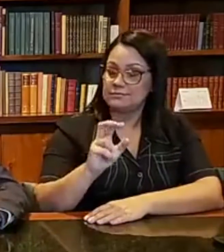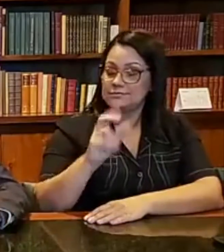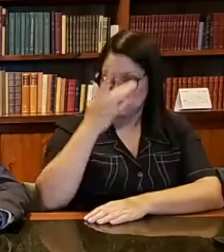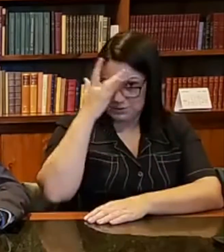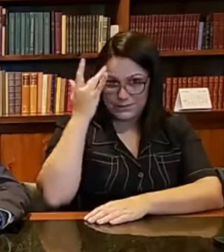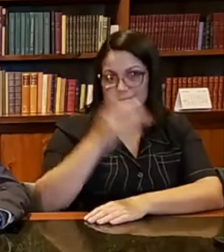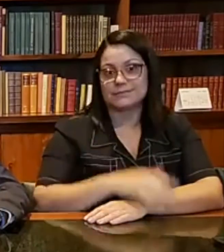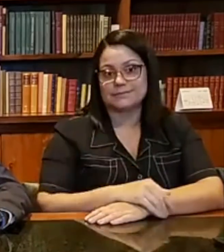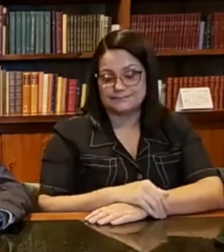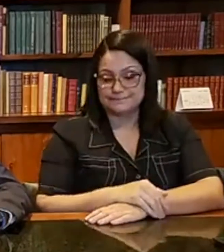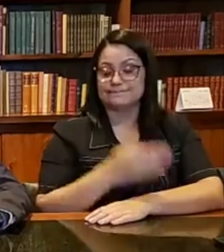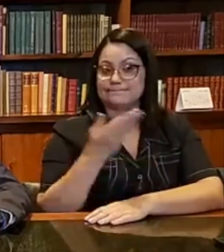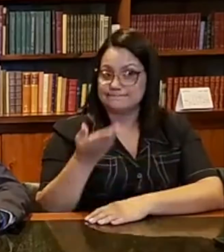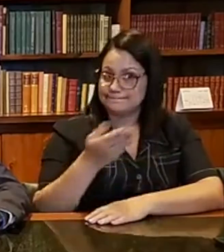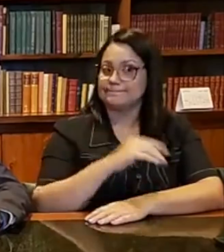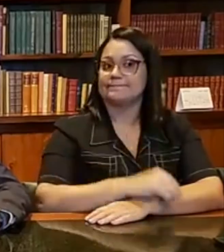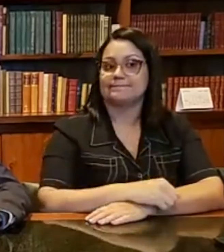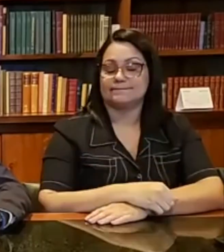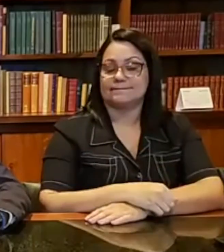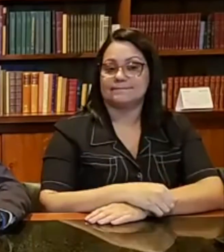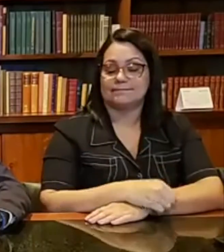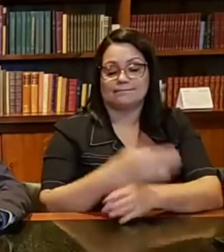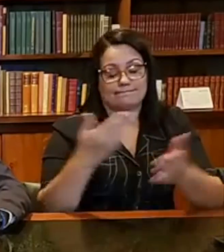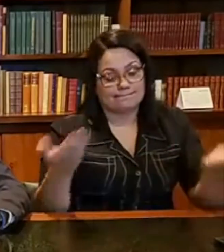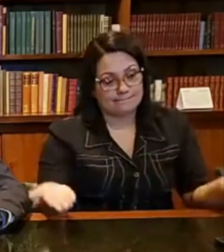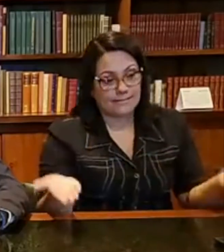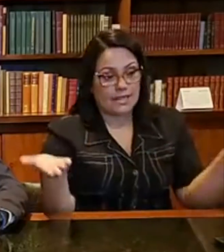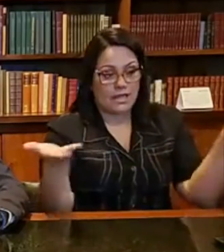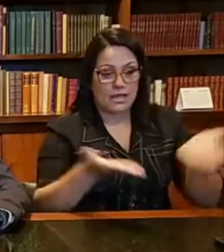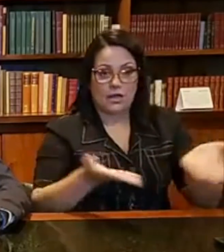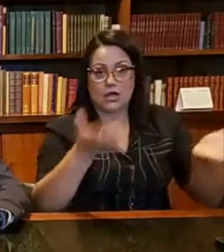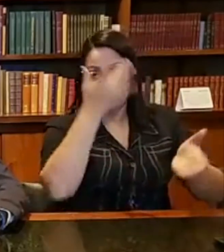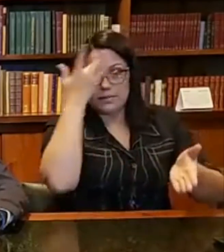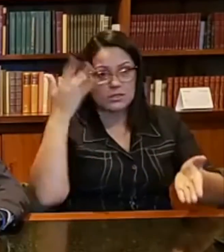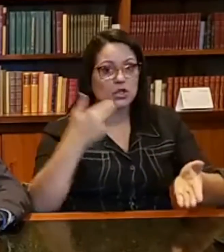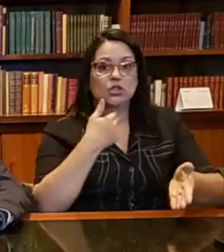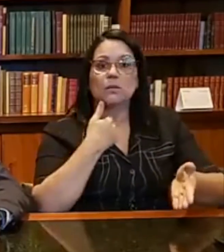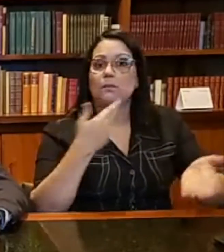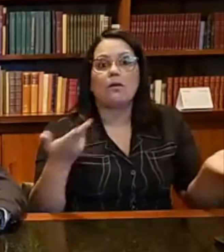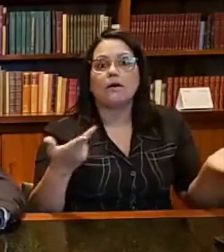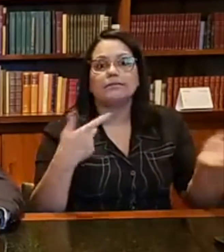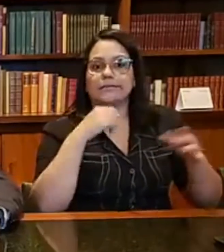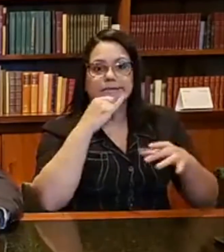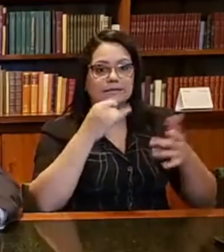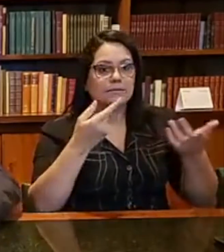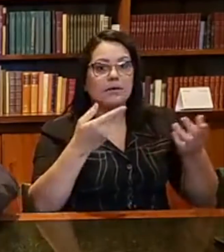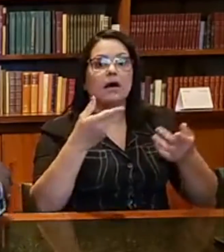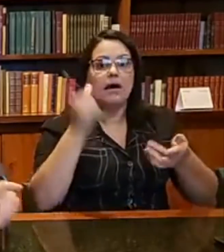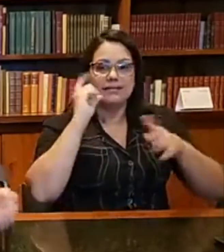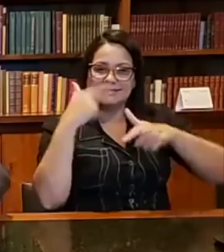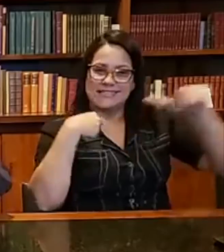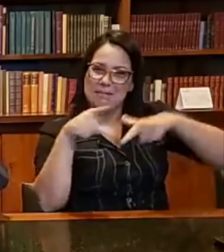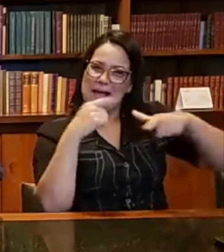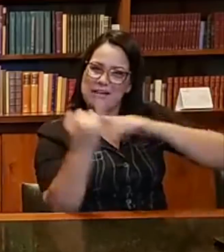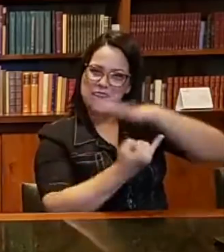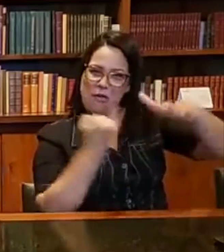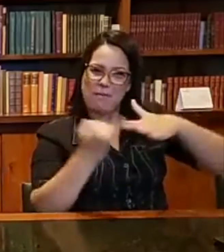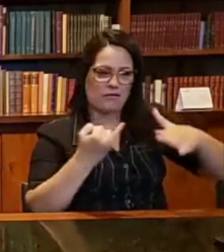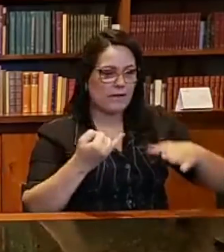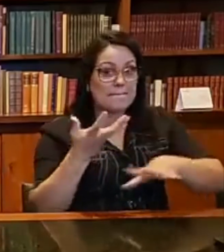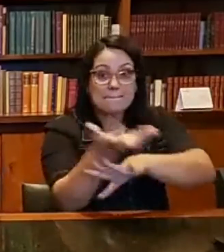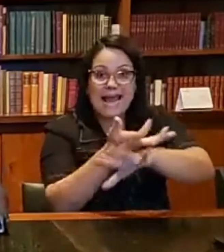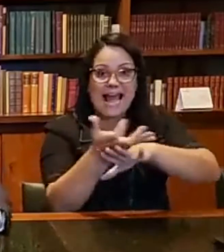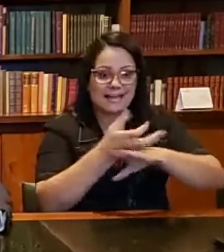considerável não vai mais na praça vender um churrasquinho, vender